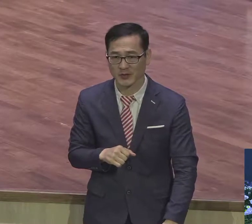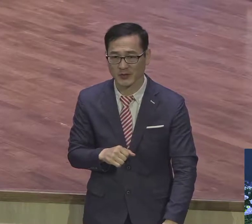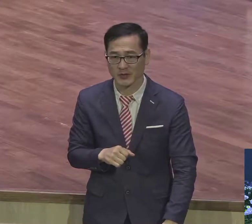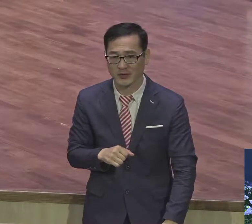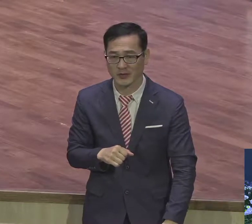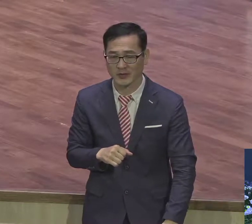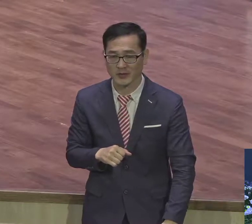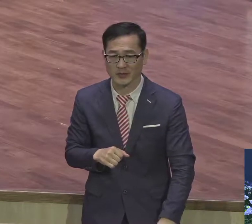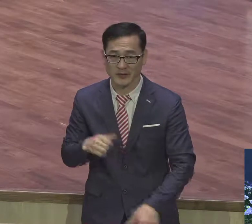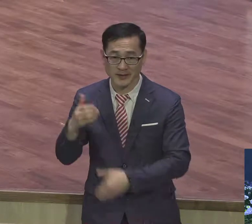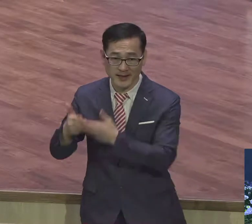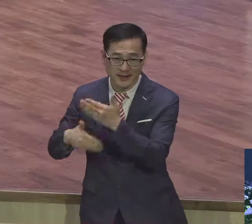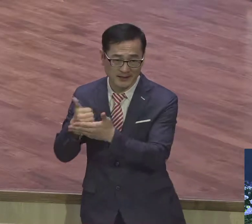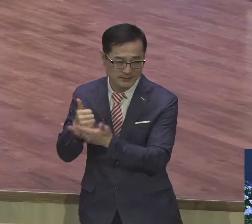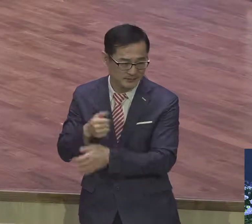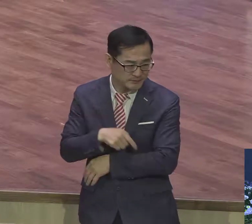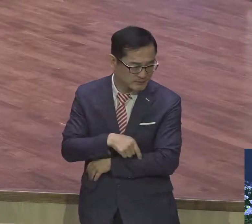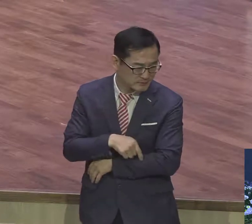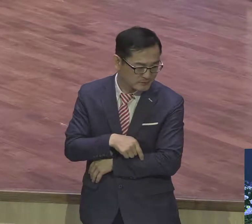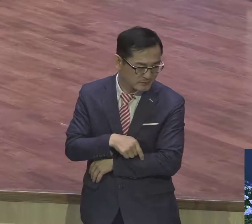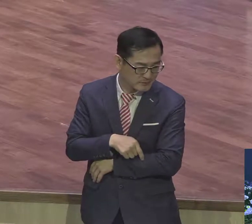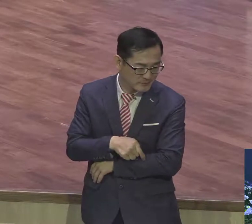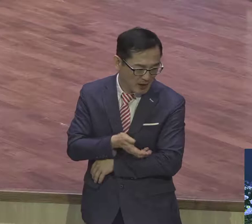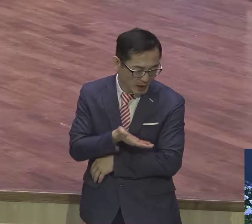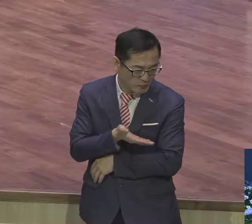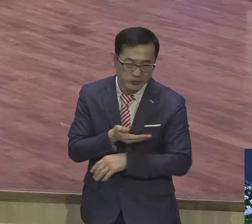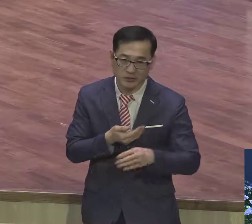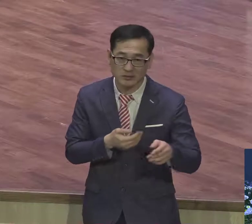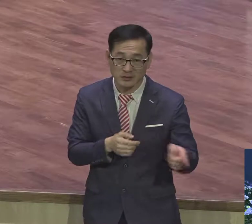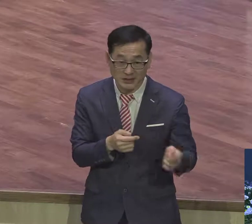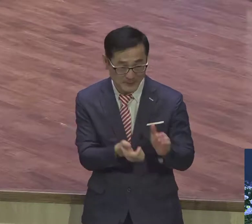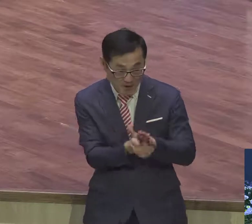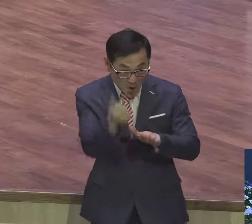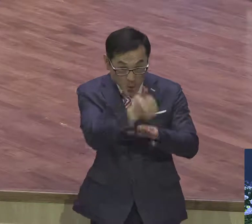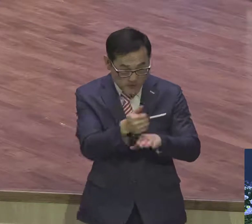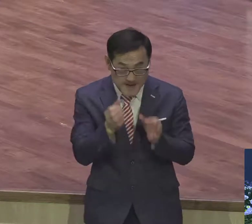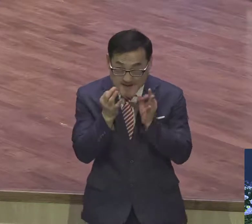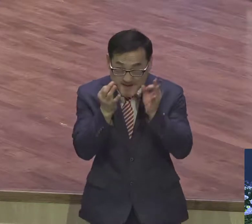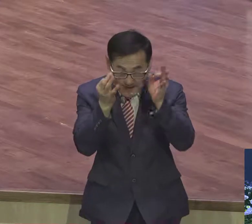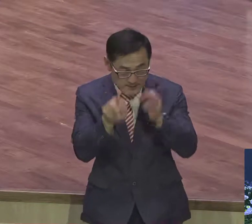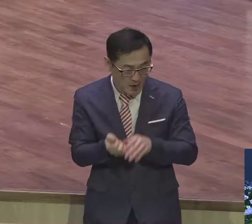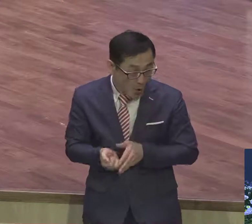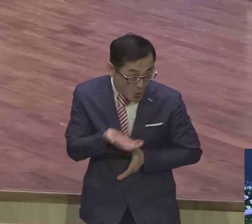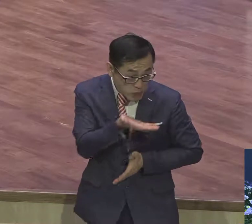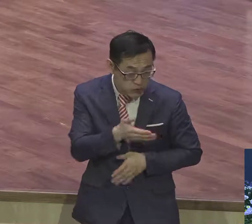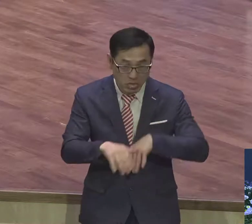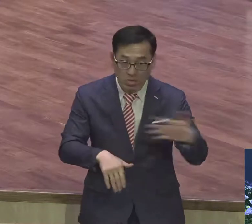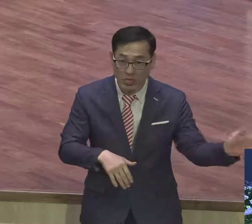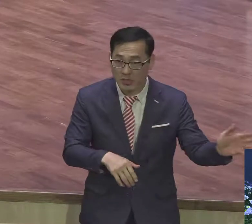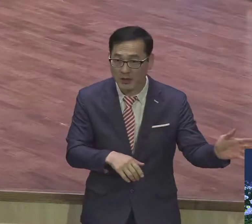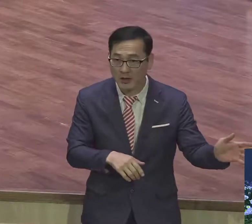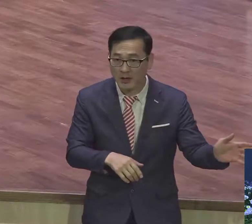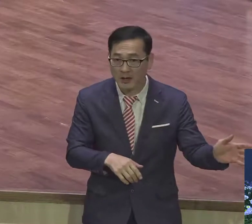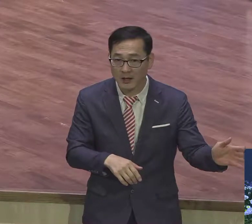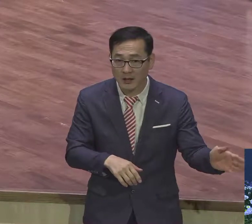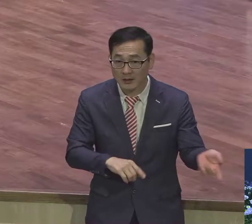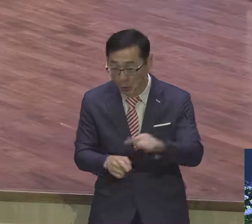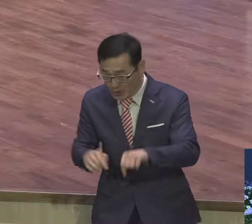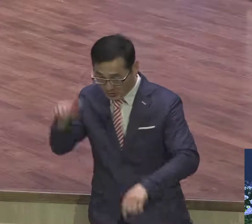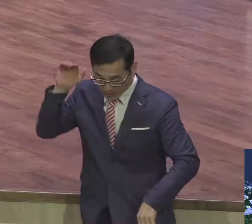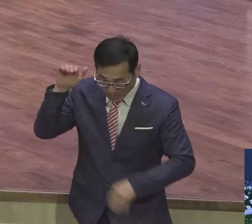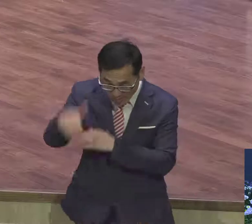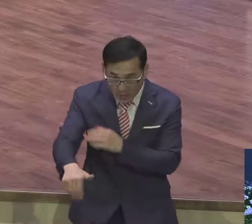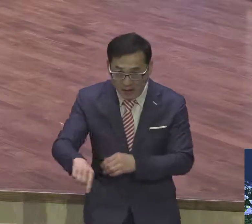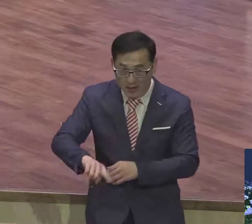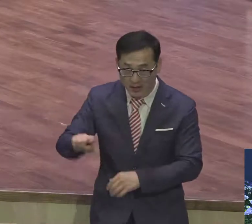믿는 사람이 하는 거예요. 하나님이 하시면 감옥에 있어도 총리만 들어주신다니까. 믿으시기 바랍니다. 총리만